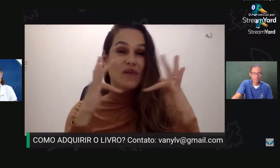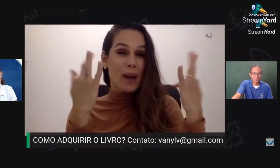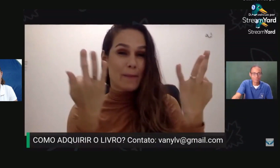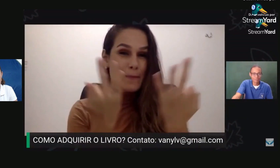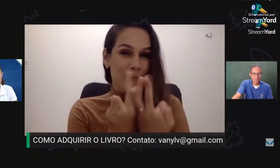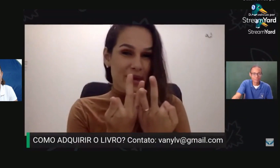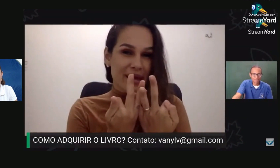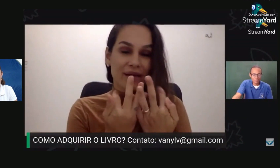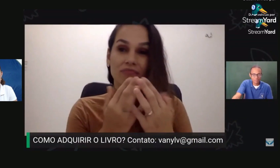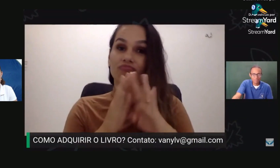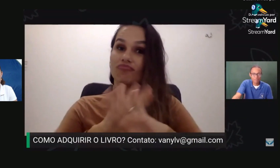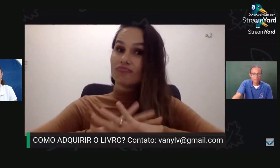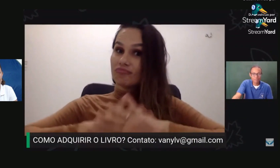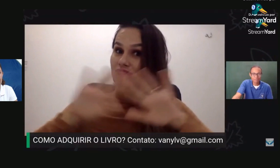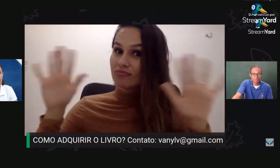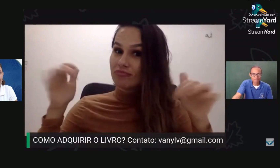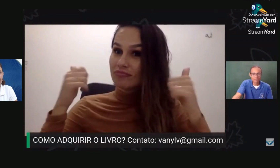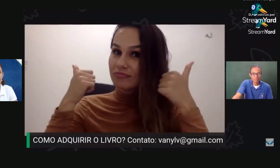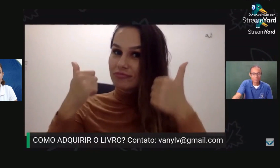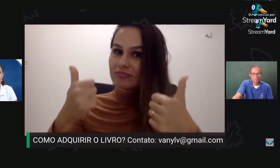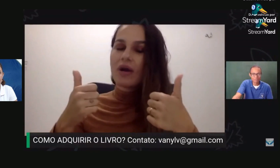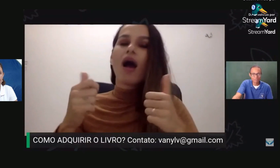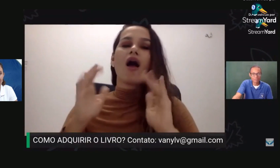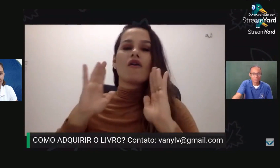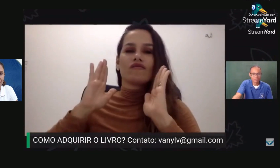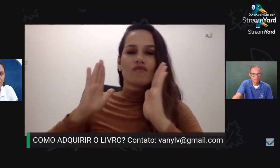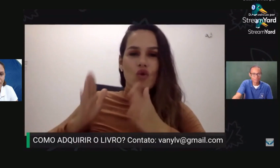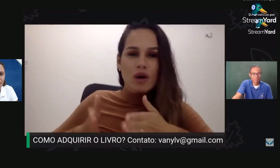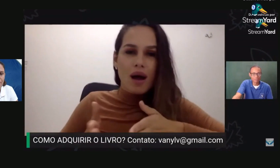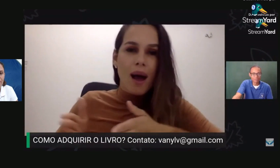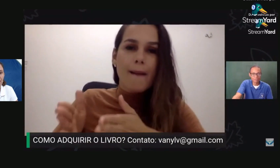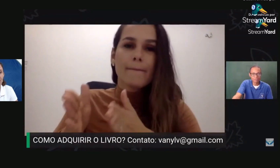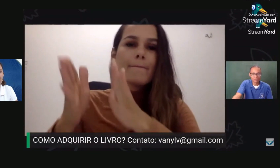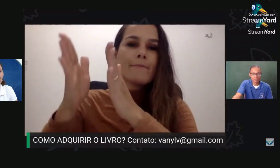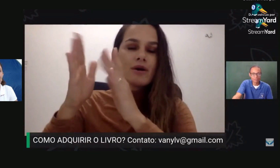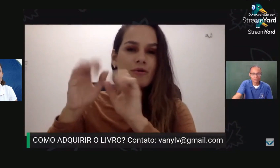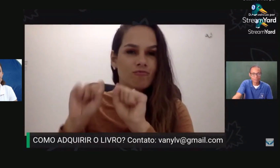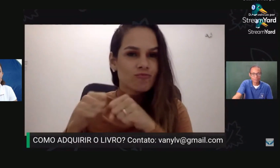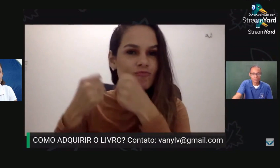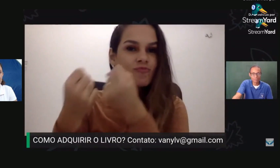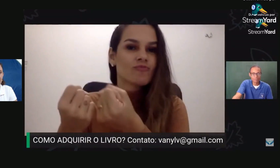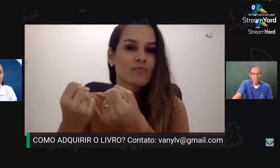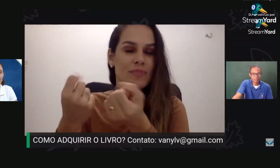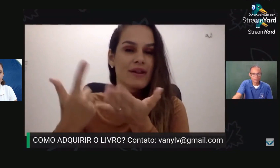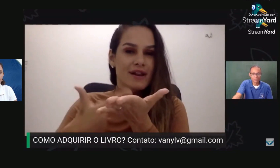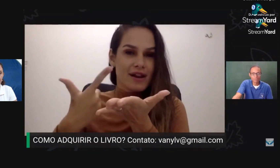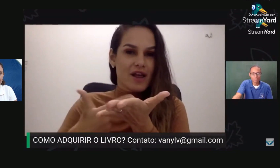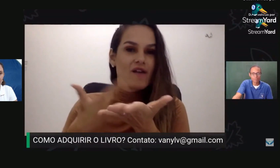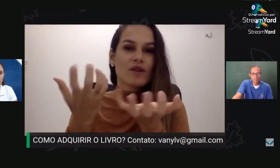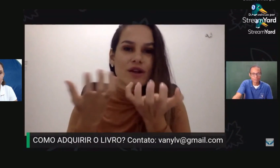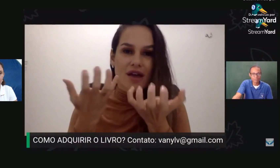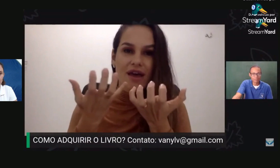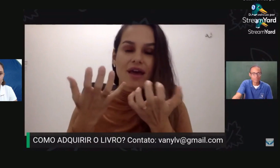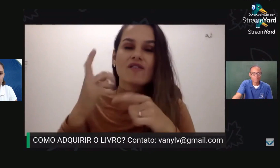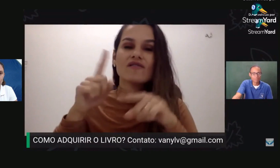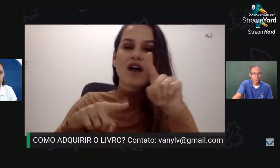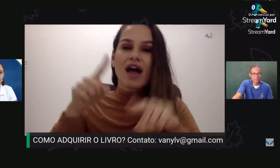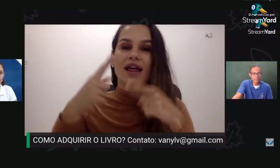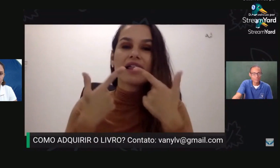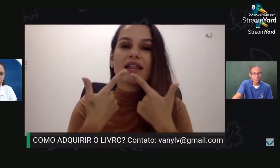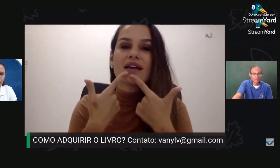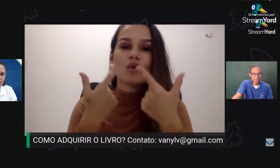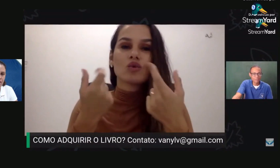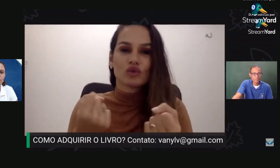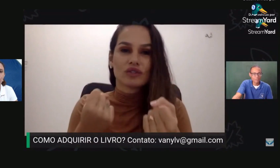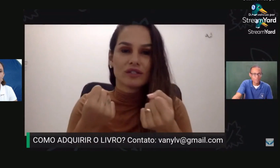pense na minha saúde mental também, da minha família agora. Então, assim, é um caminho de muito esforço. Eu